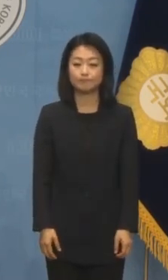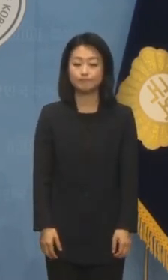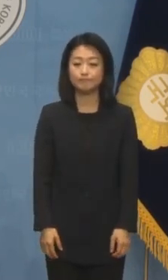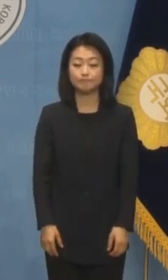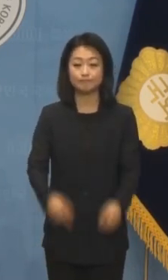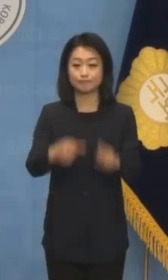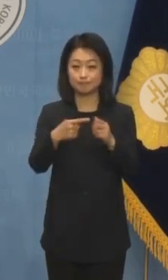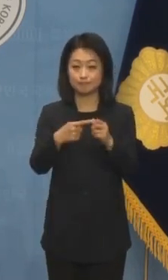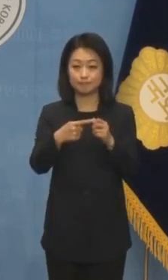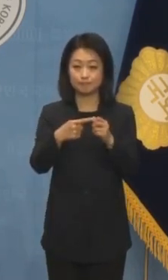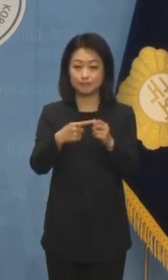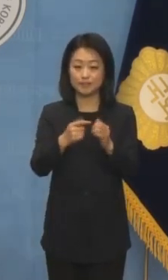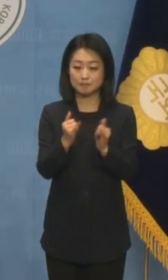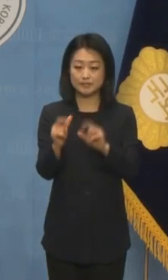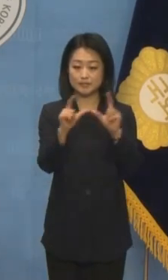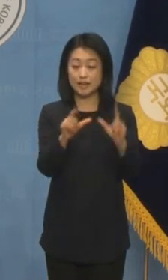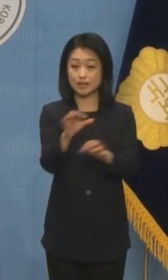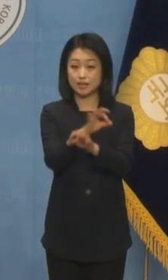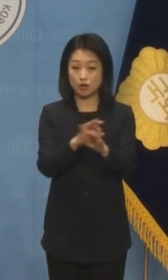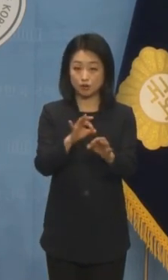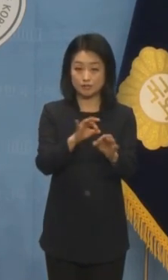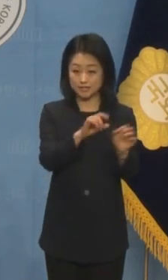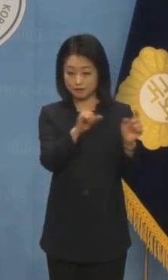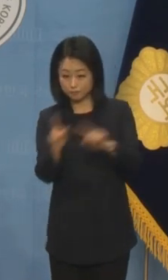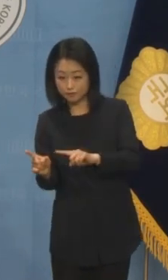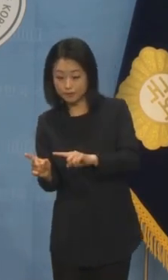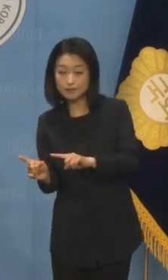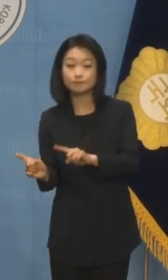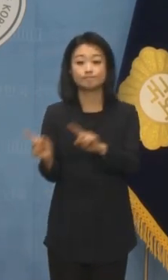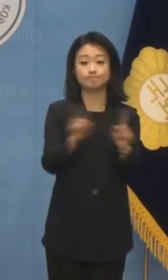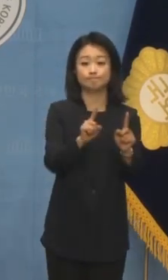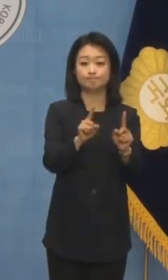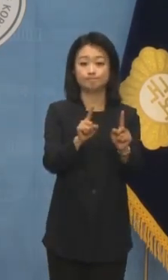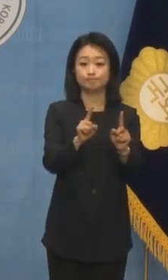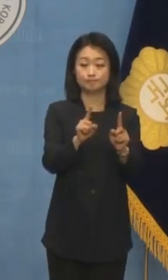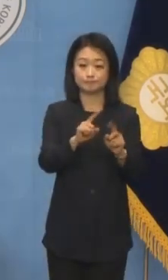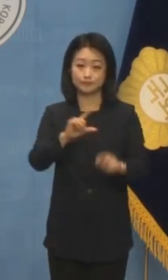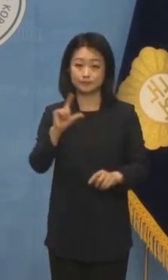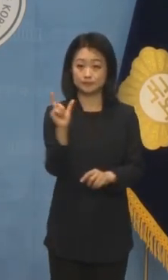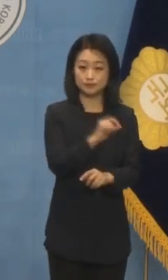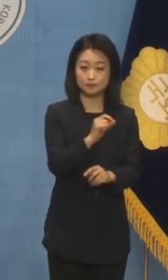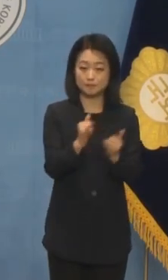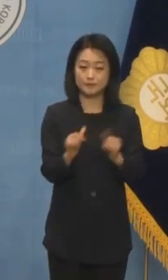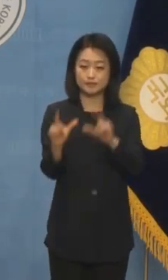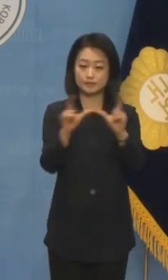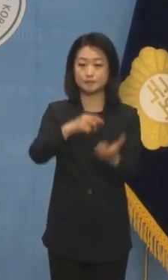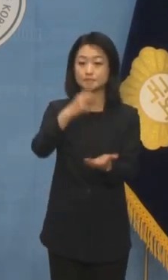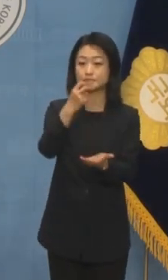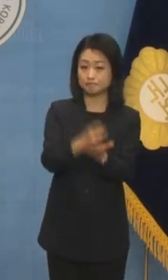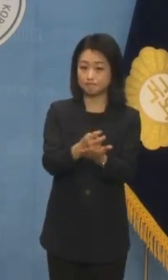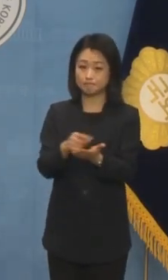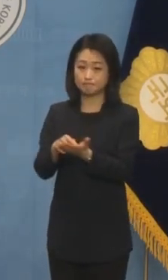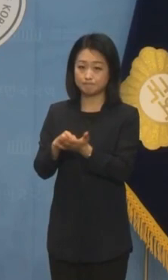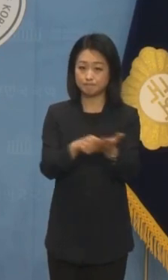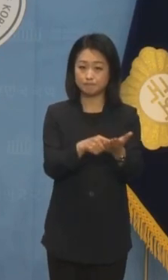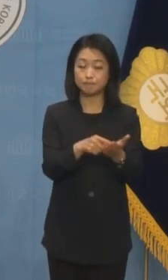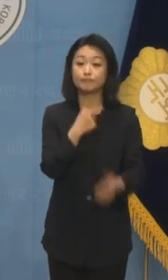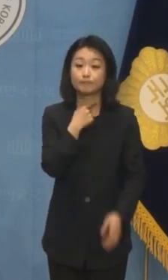첫째, 무너진 민생 경제를 회복하기 위한 신속한 민생 입법